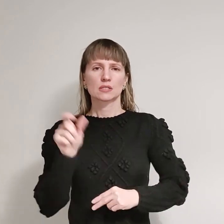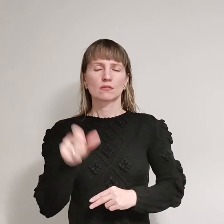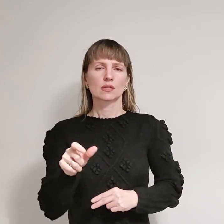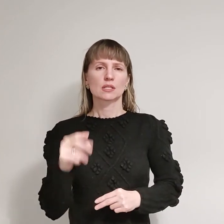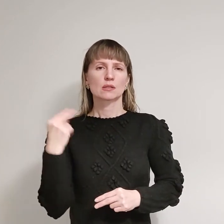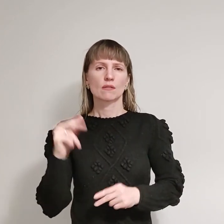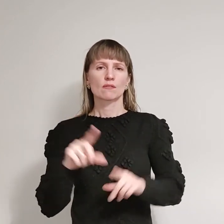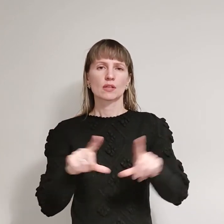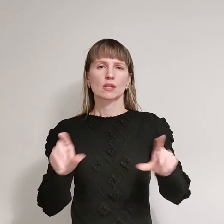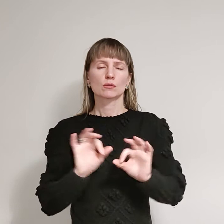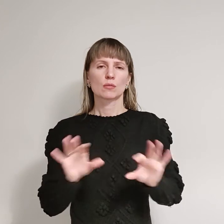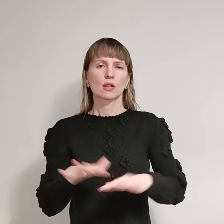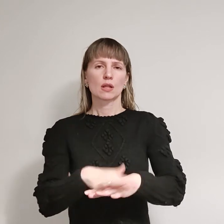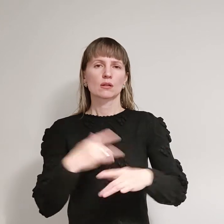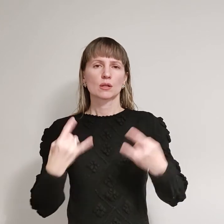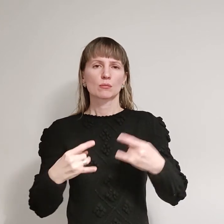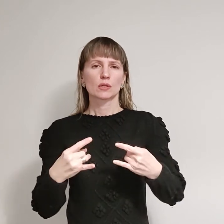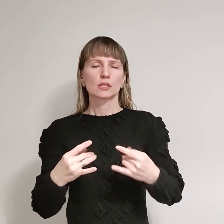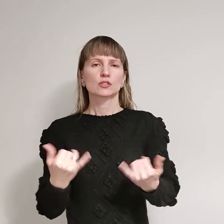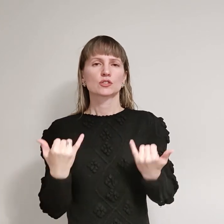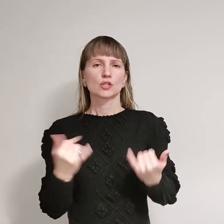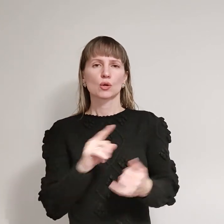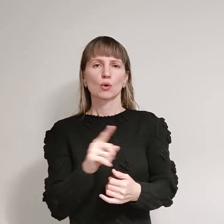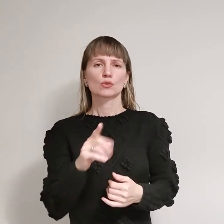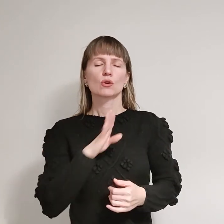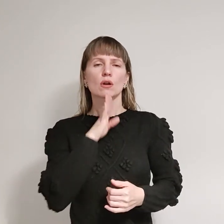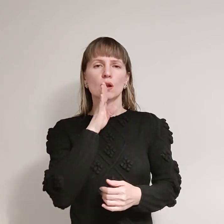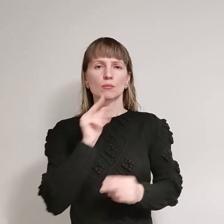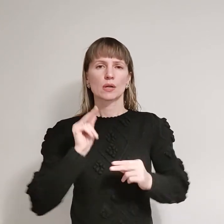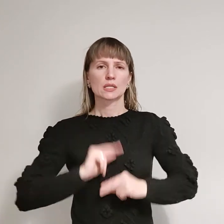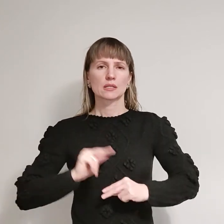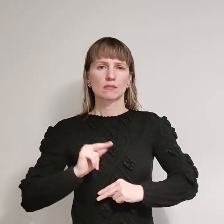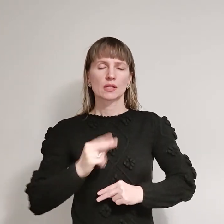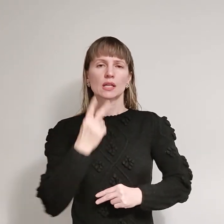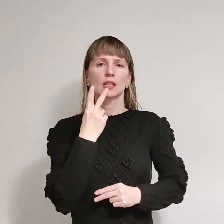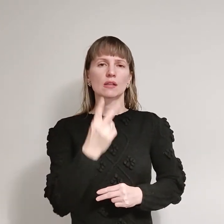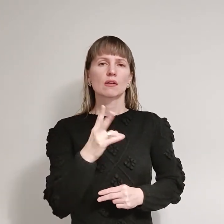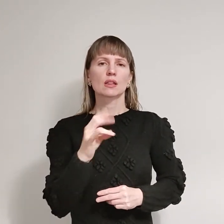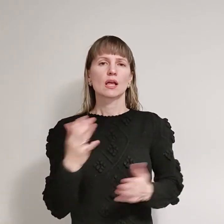відділення розповів Суспільному, наразі кожного ранку працівники дивляться, на якому відділенні.